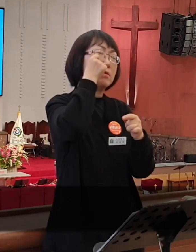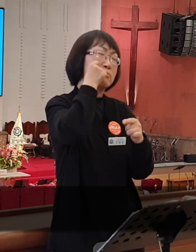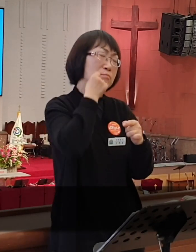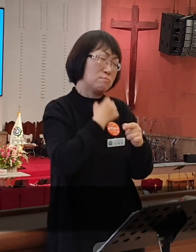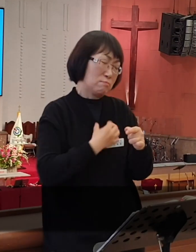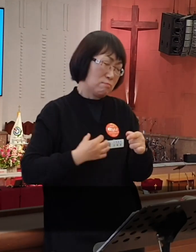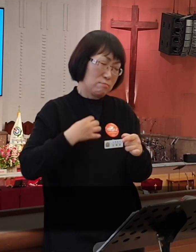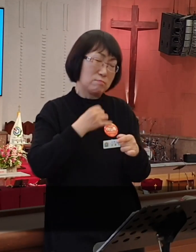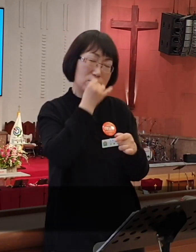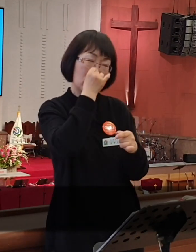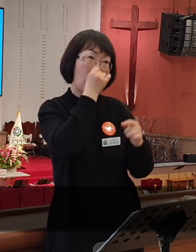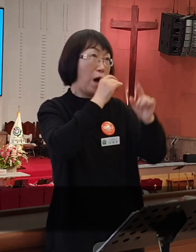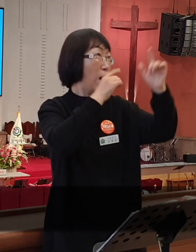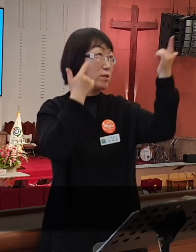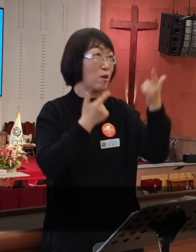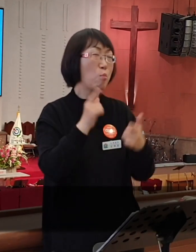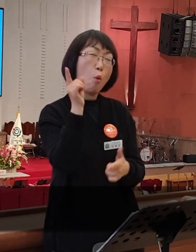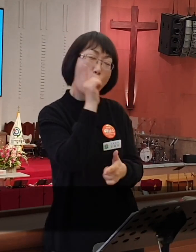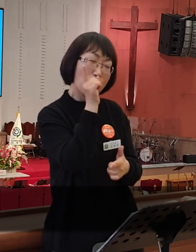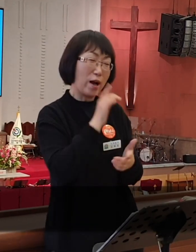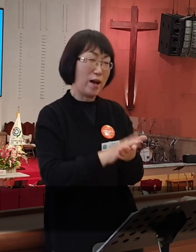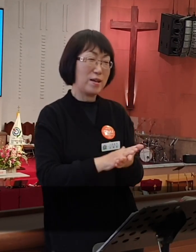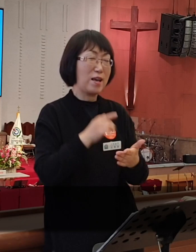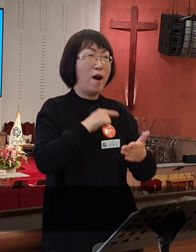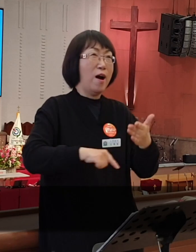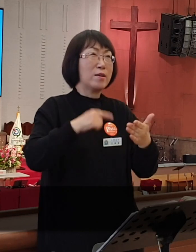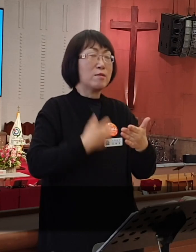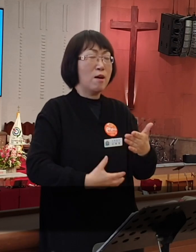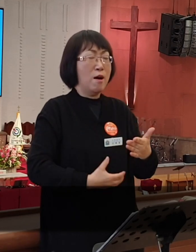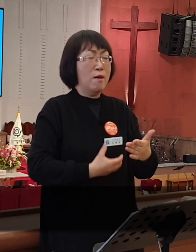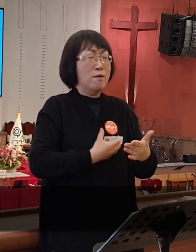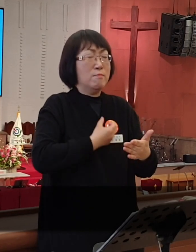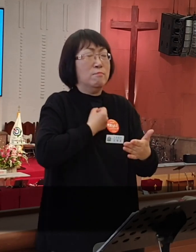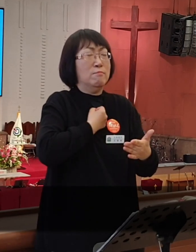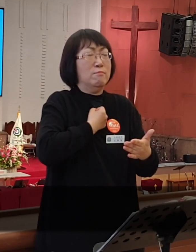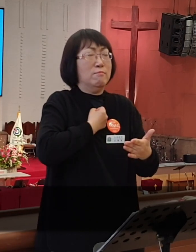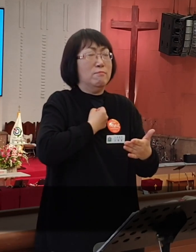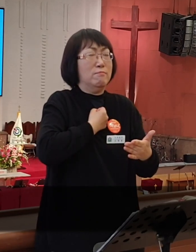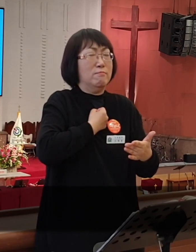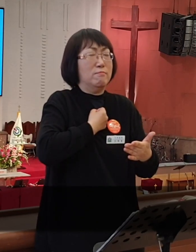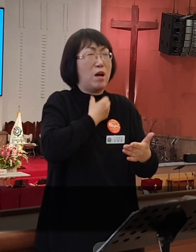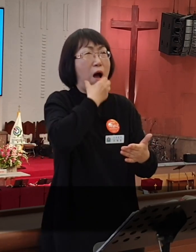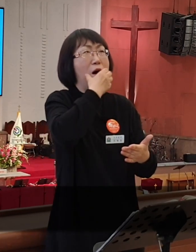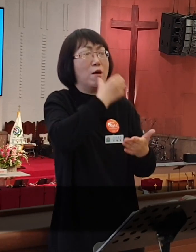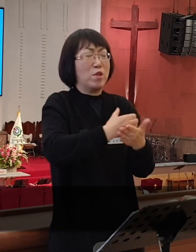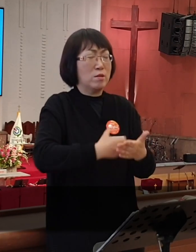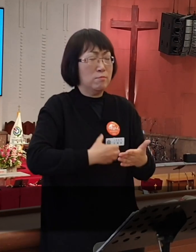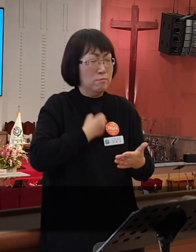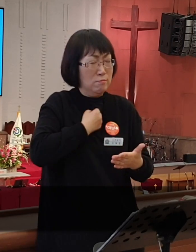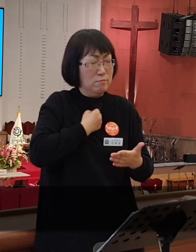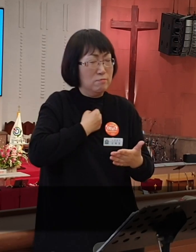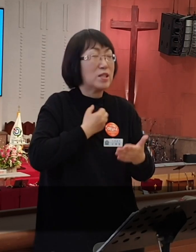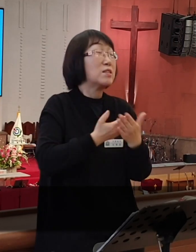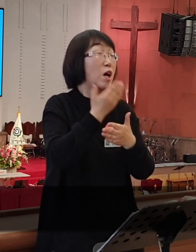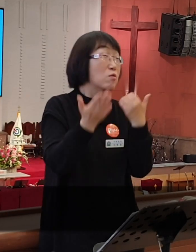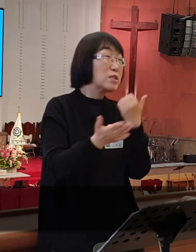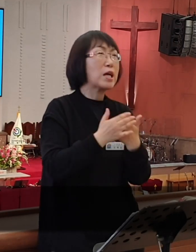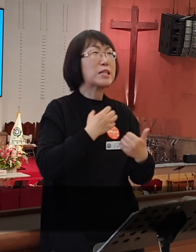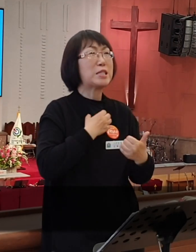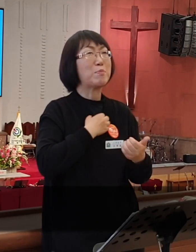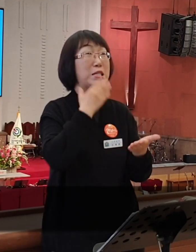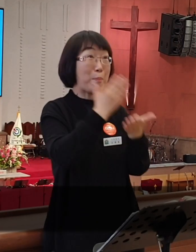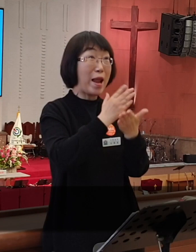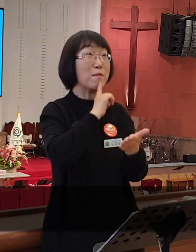슬픔 가운데 있는 게 아니고요. 뭔가 여기 안에서 묵하고 올라올 때 썼던 말이 근심하지 말라 쓰인 그 단어입니다.